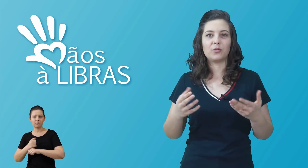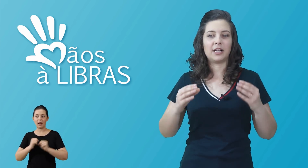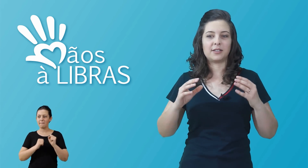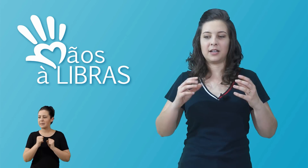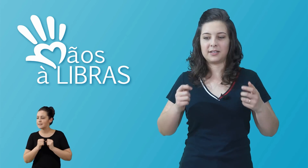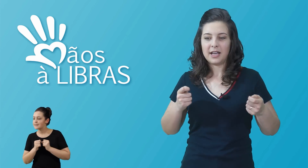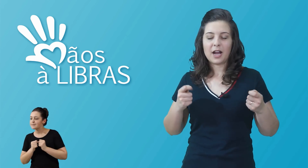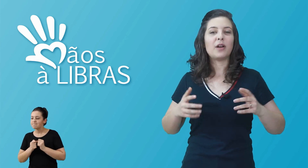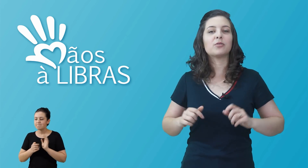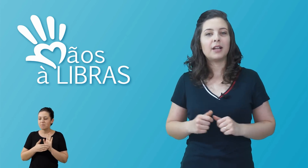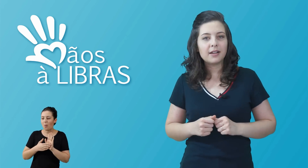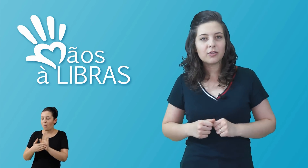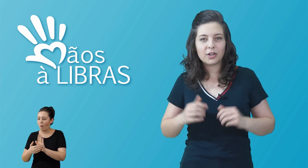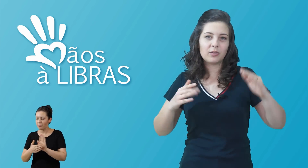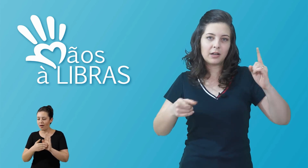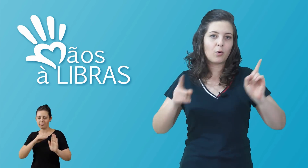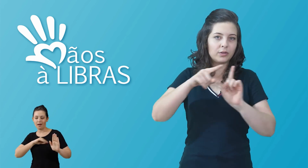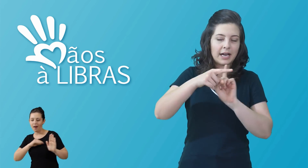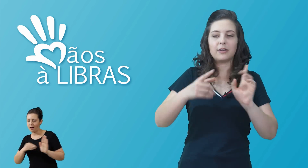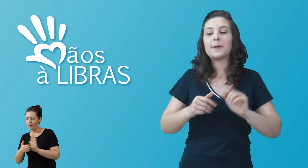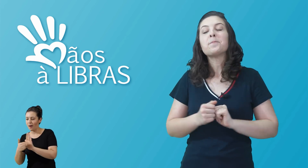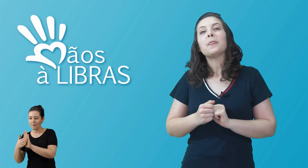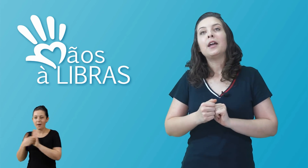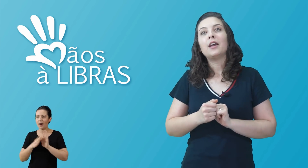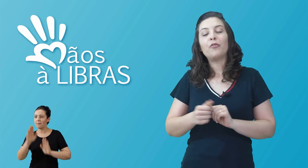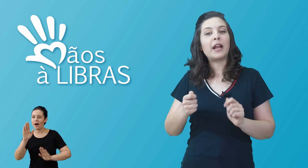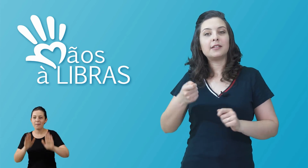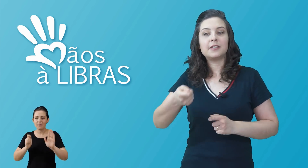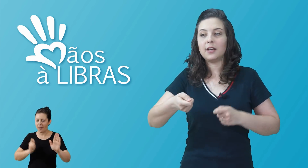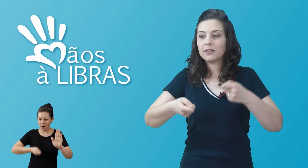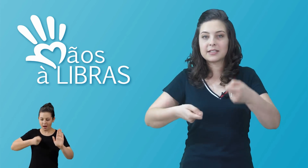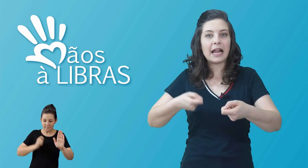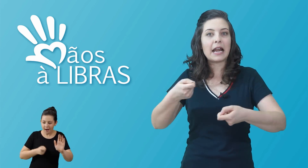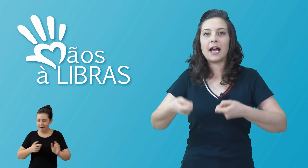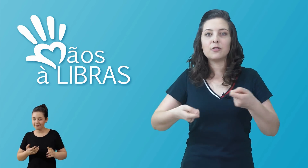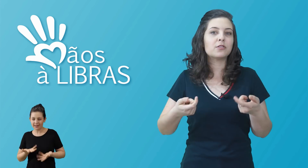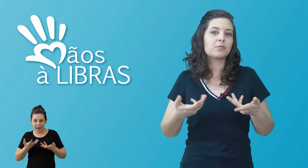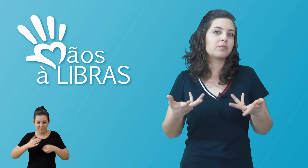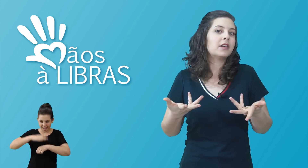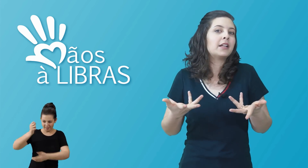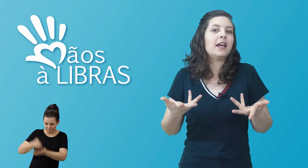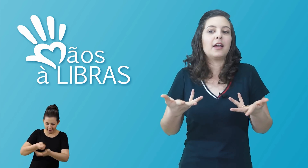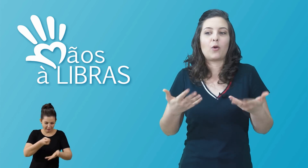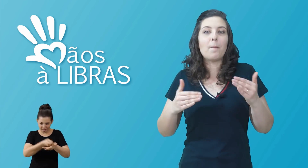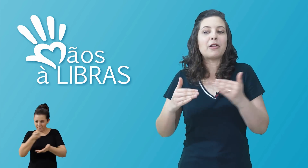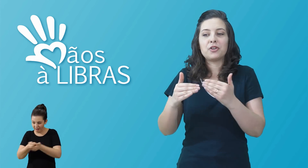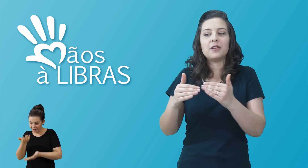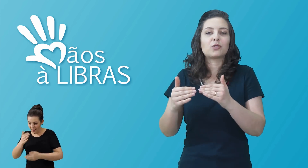ali, é quase um leilão, só que um leilão contrário, né? Oferece-se salários